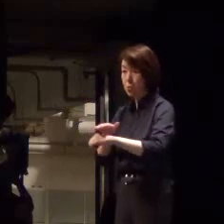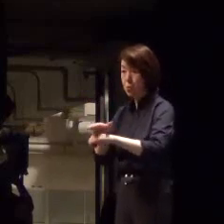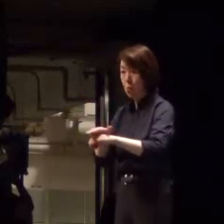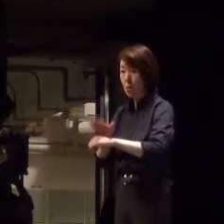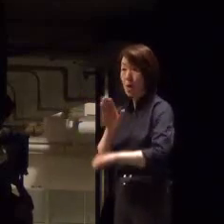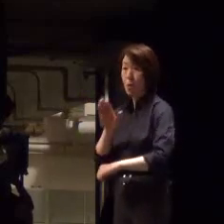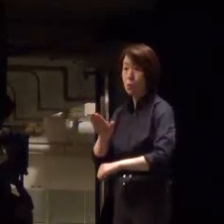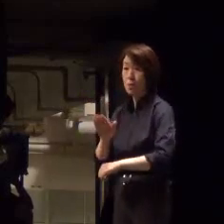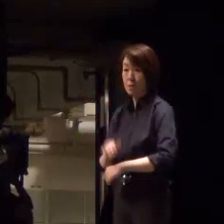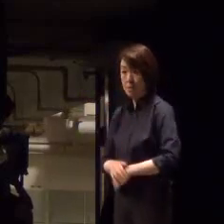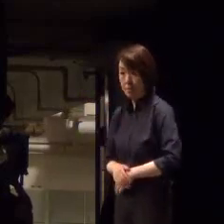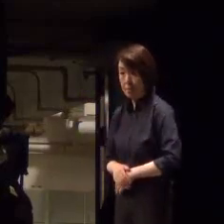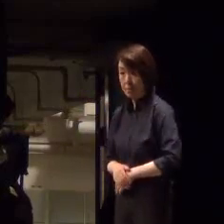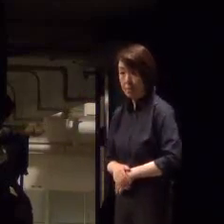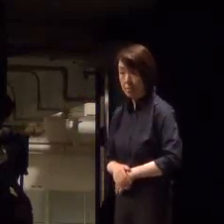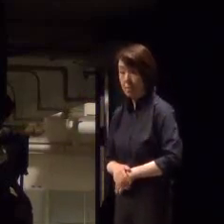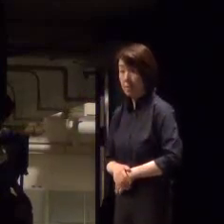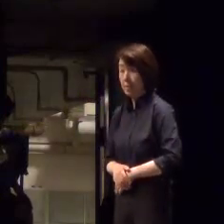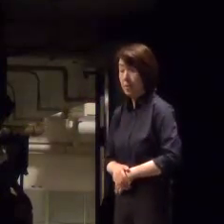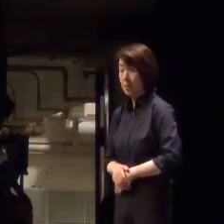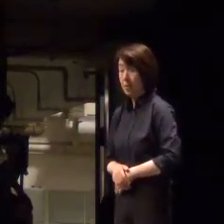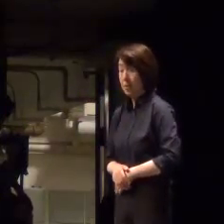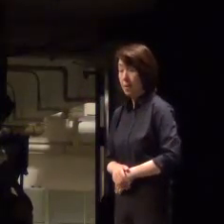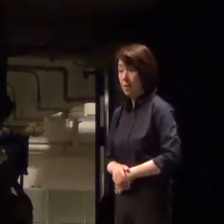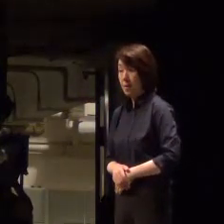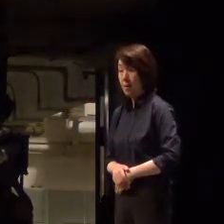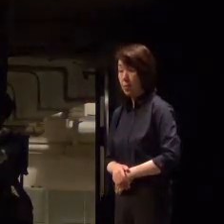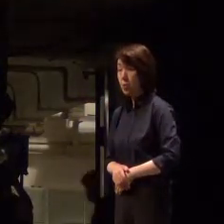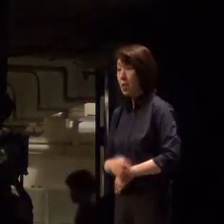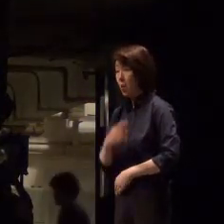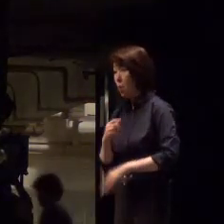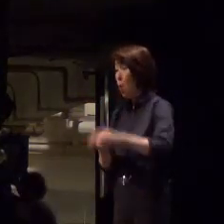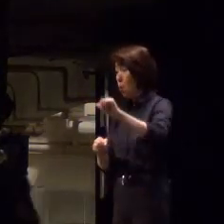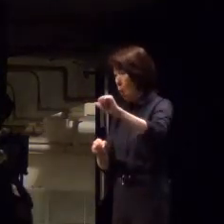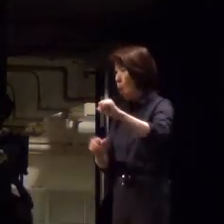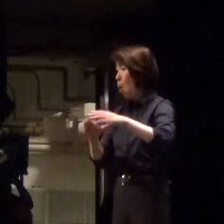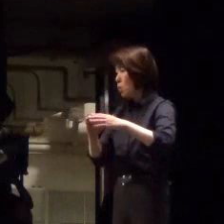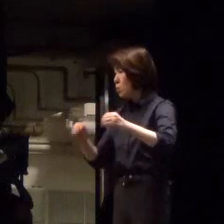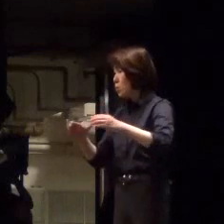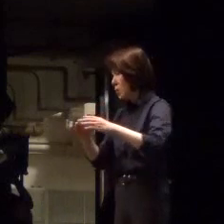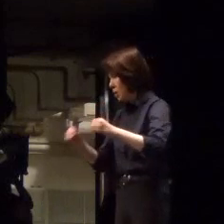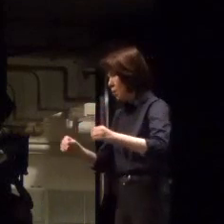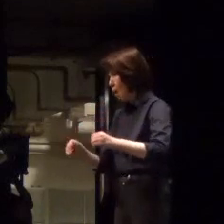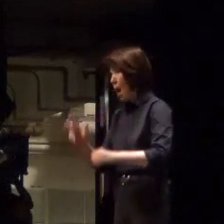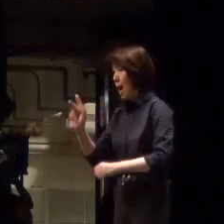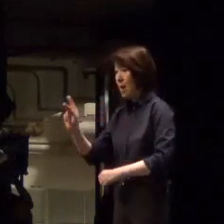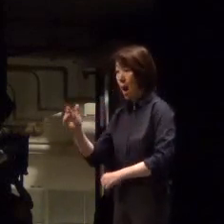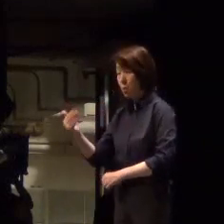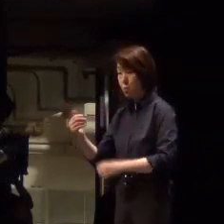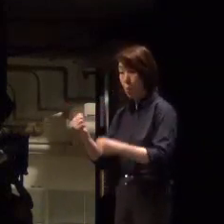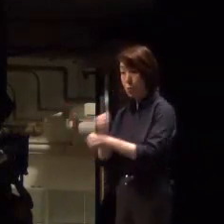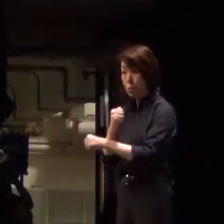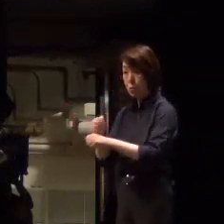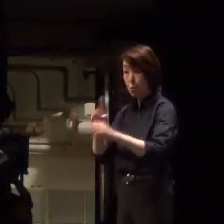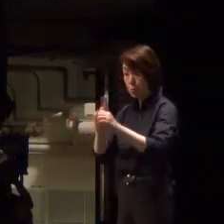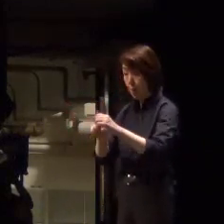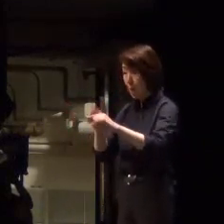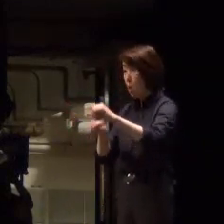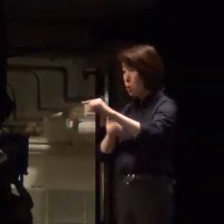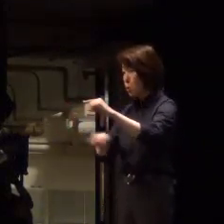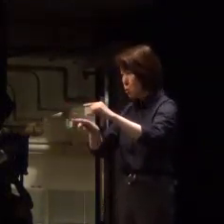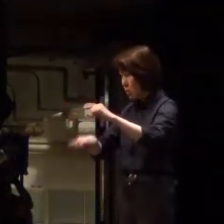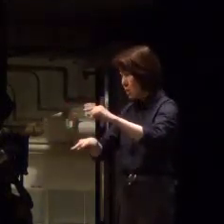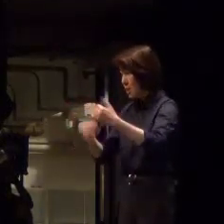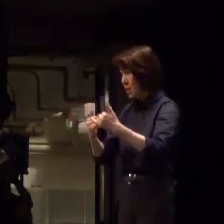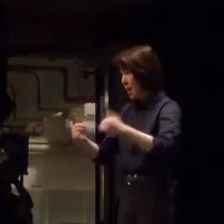になってしまっているという、そういう世界があります。そしてこの5カ国は核兵器製造するための中心三技